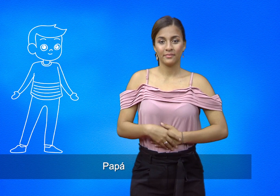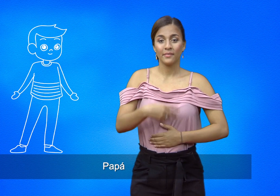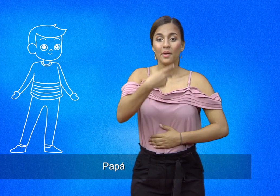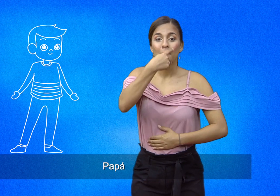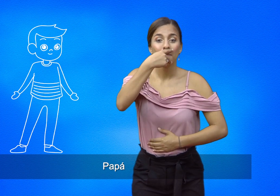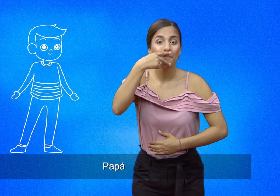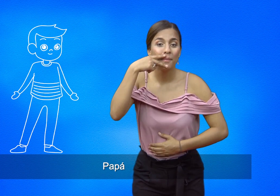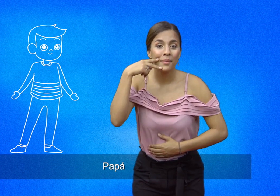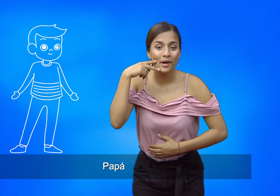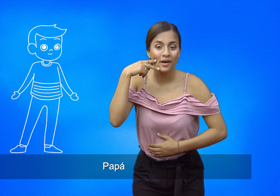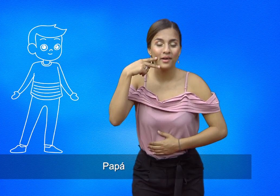papá